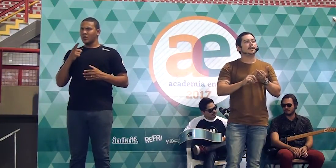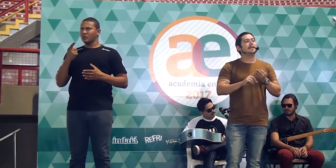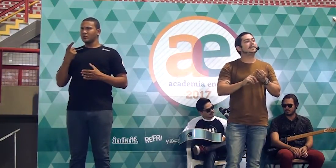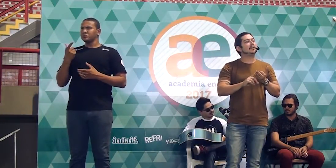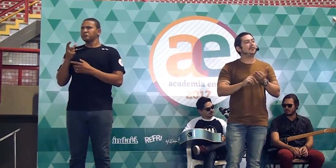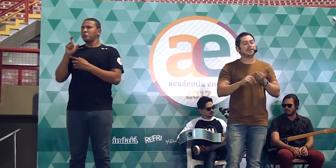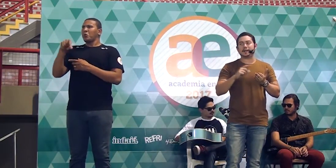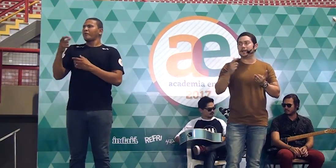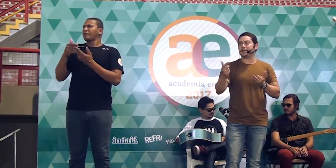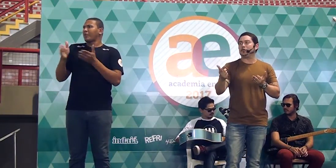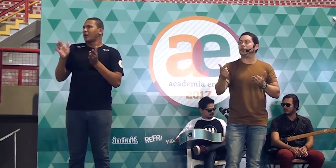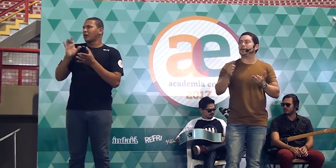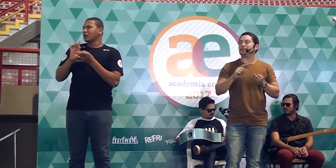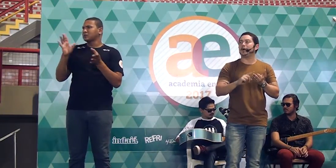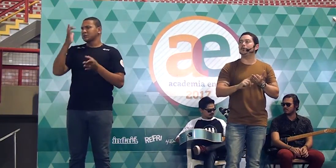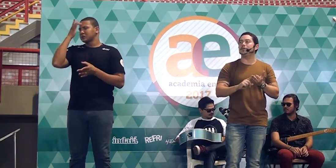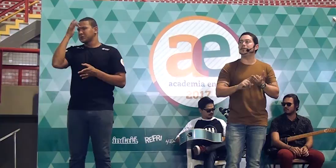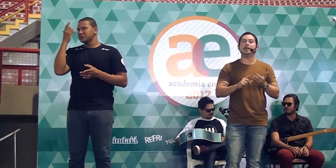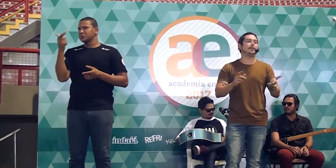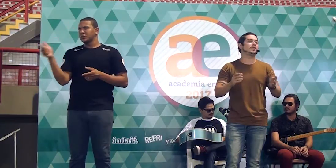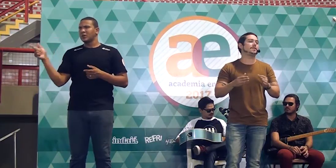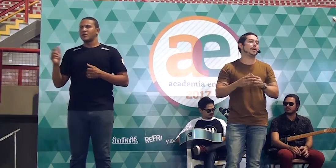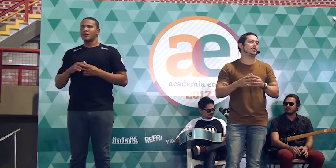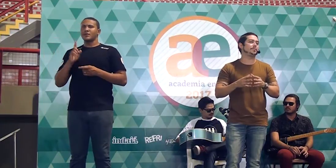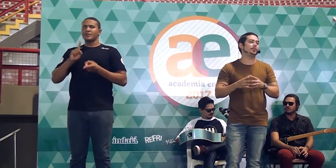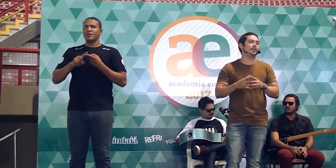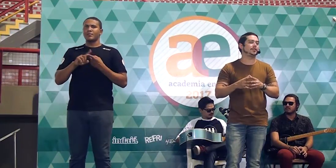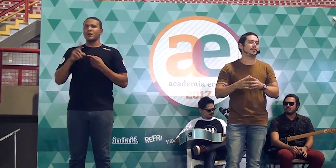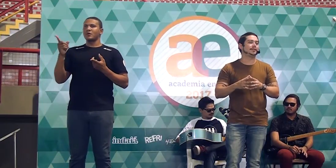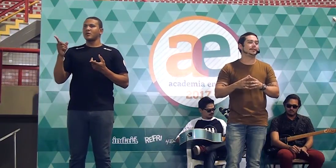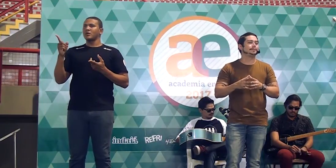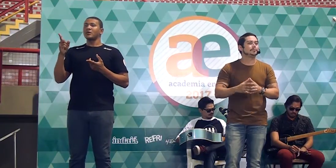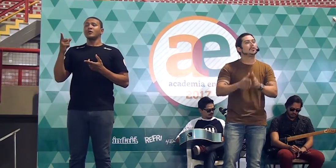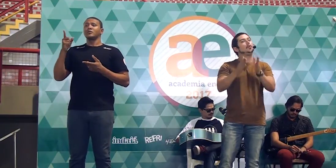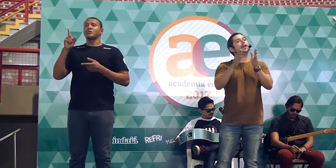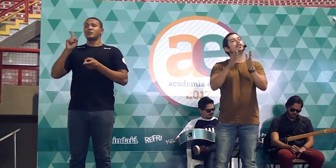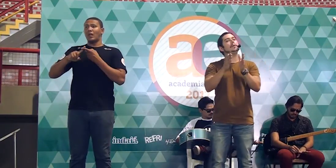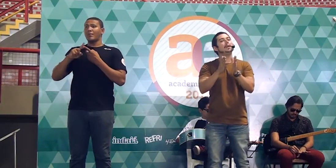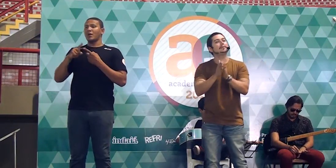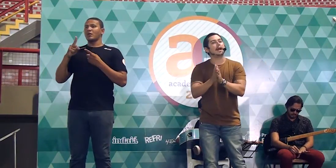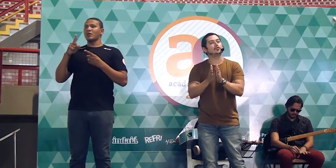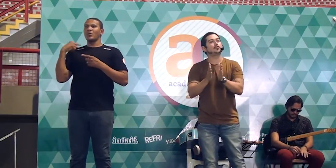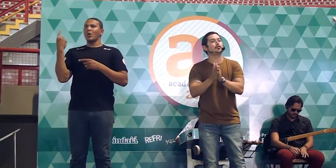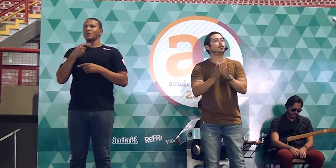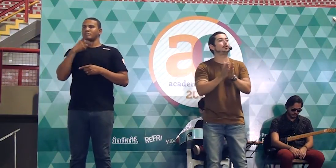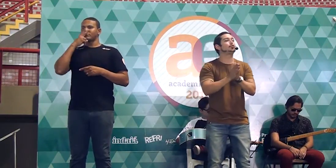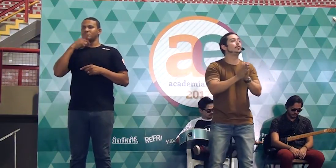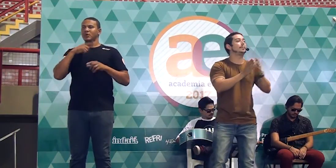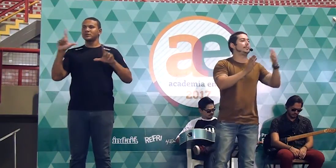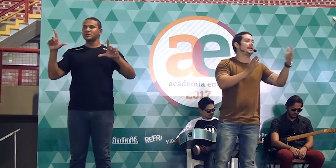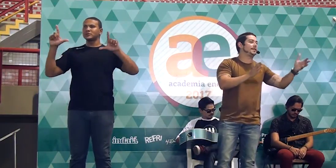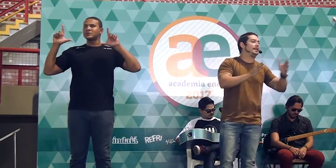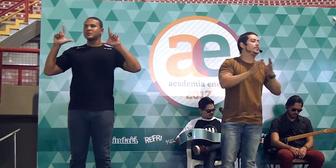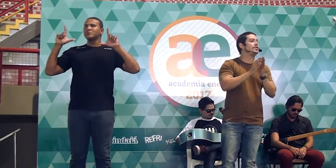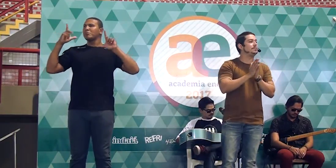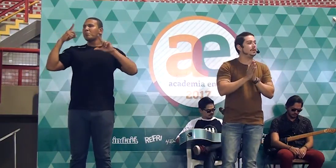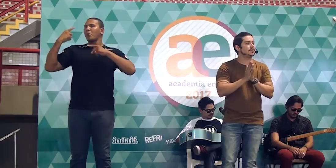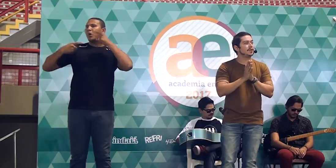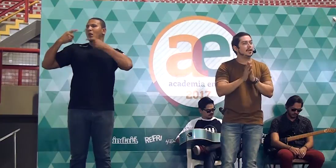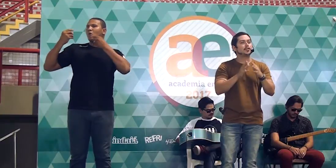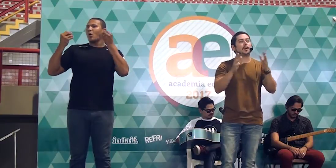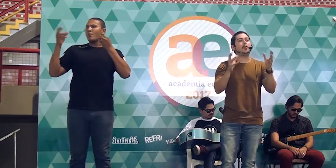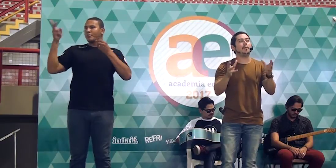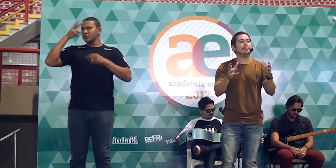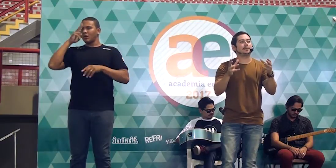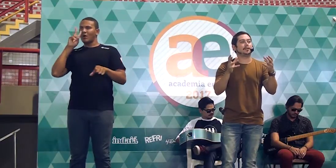indiscreto, e se não fosse a crise econômica tá ruim, e a nossa imagem política? O regime militar usou de tortura para perseguir os